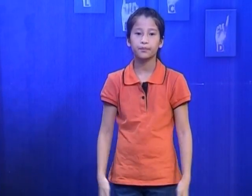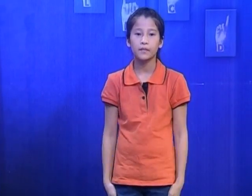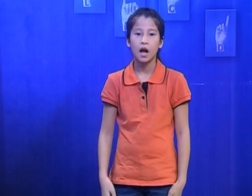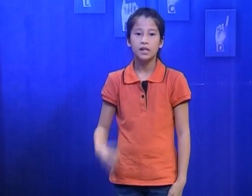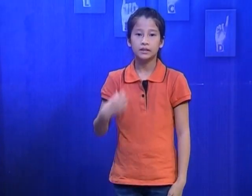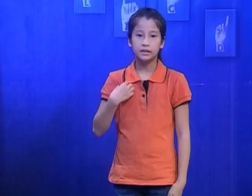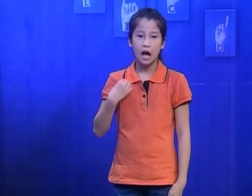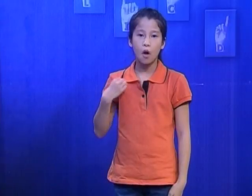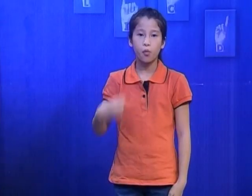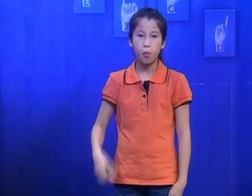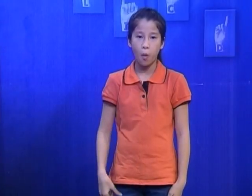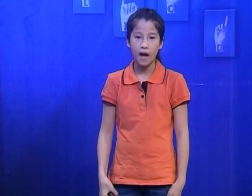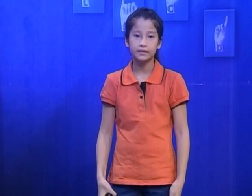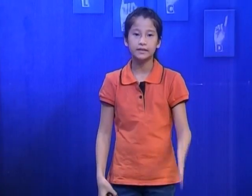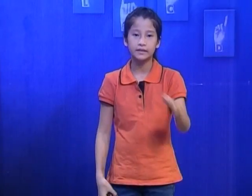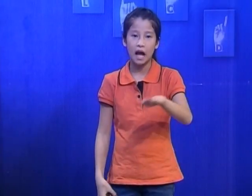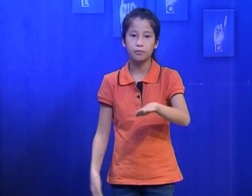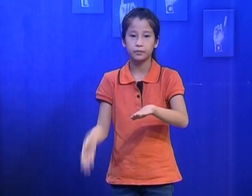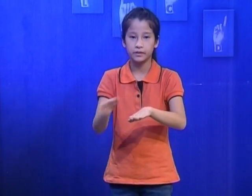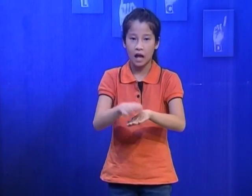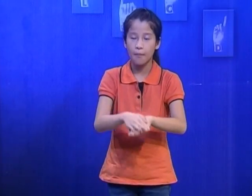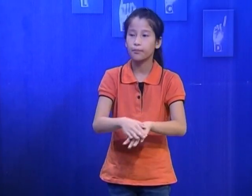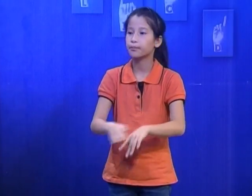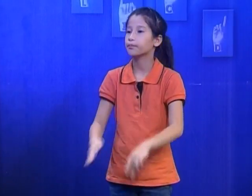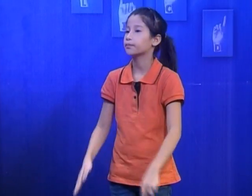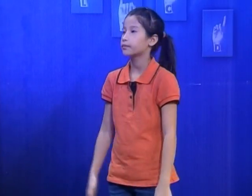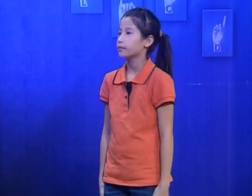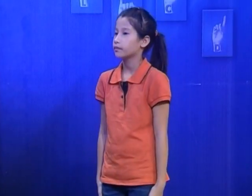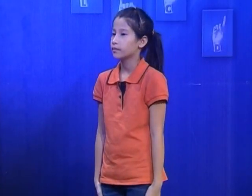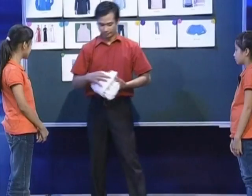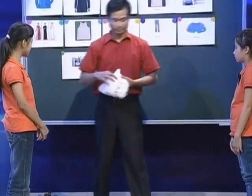Thầy vừa gấp quần áo đấy. Các em cùng ôn lại ký hiệu gấp quần áo nhé.